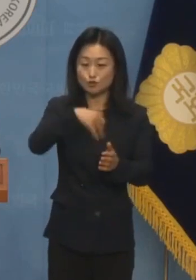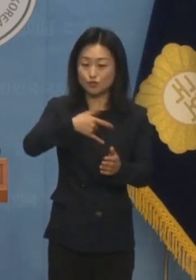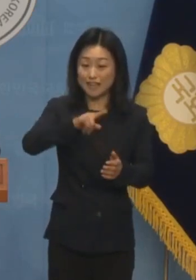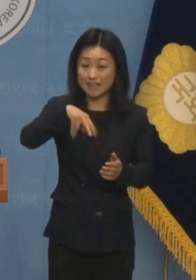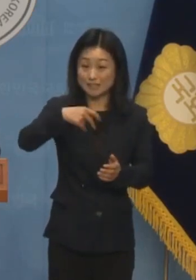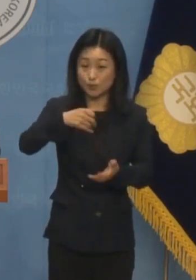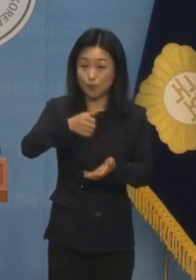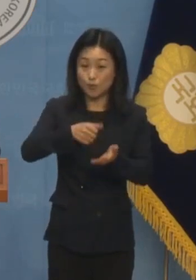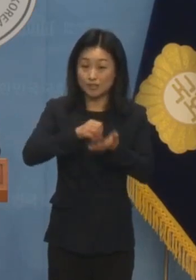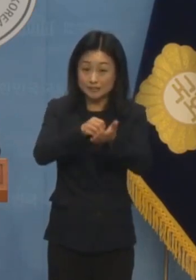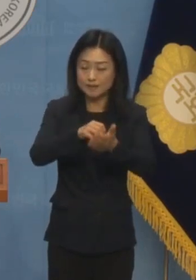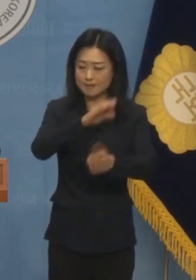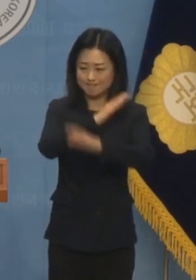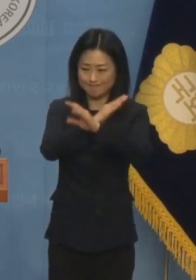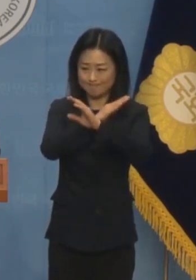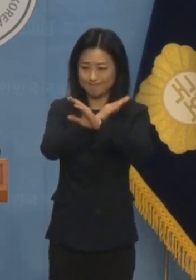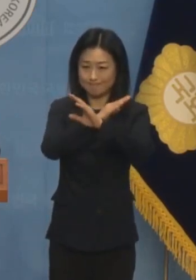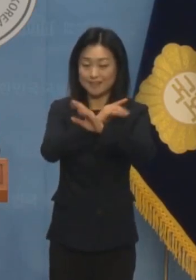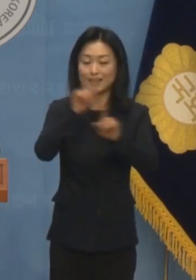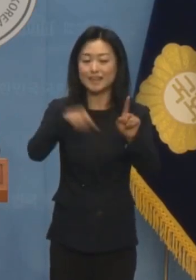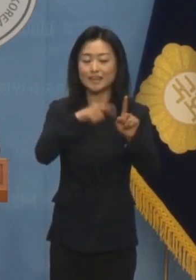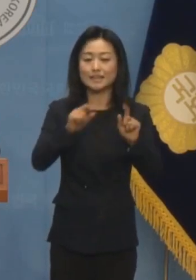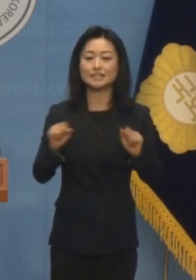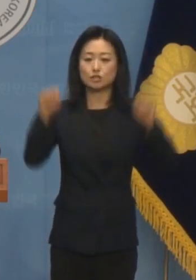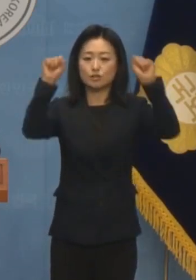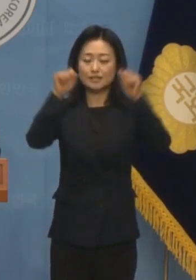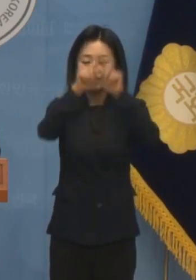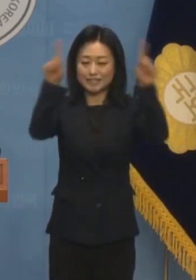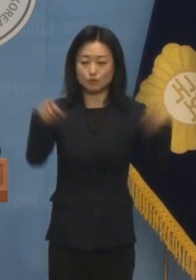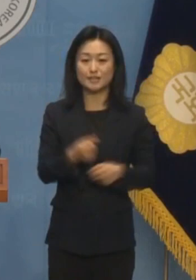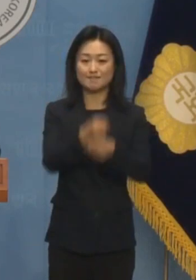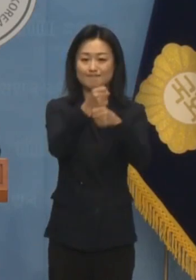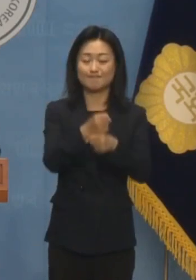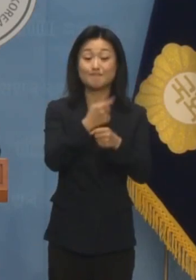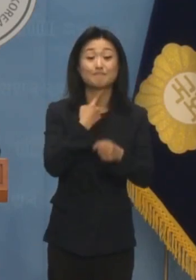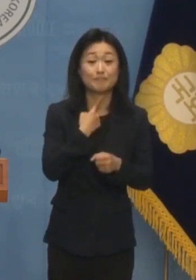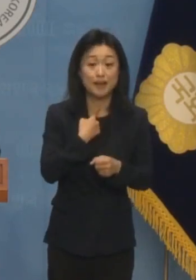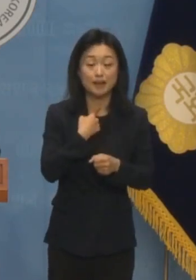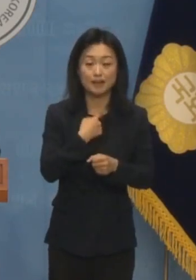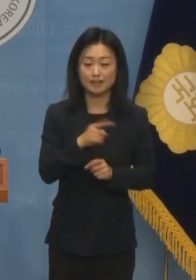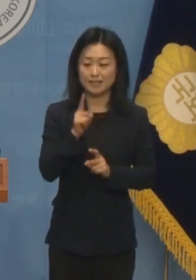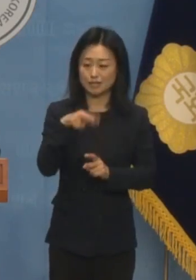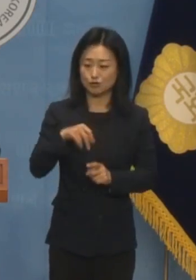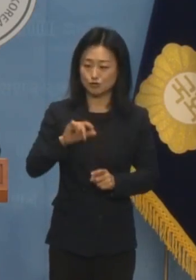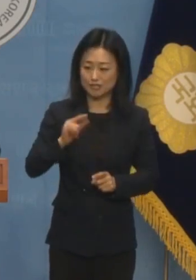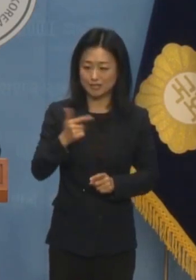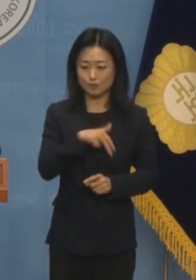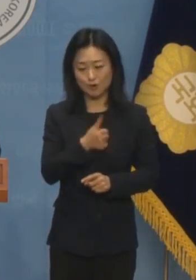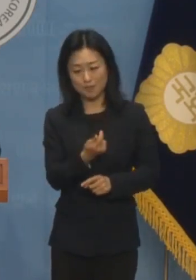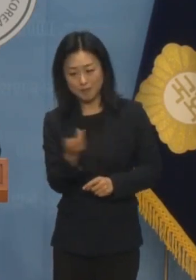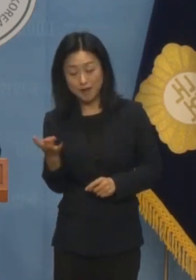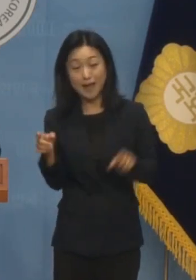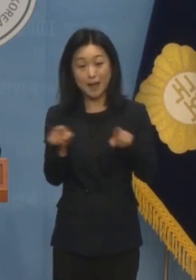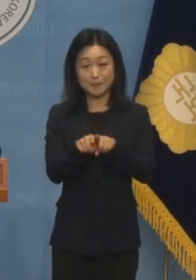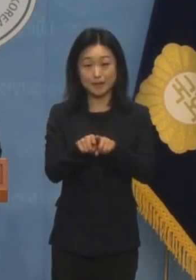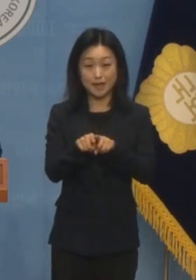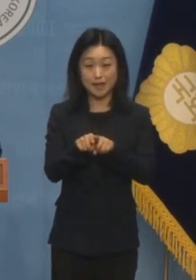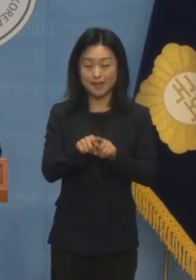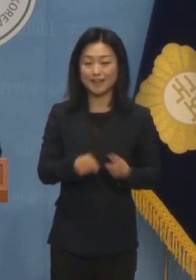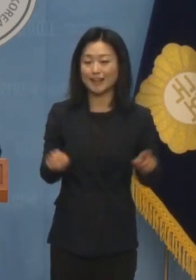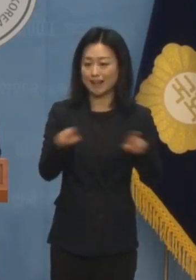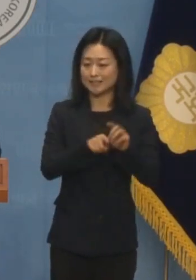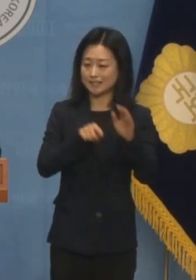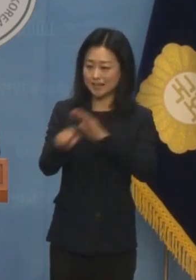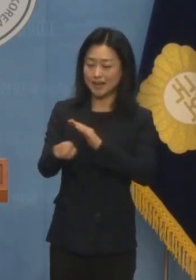시위를 한 적 있습니다 6월 20일에는 이수진 김용만 이재강 의원과 함께 일본 대사관의